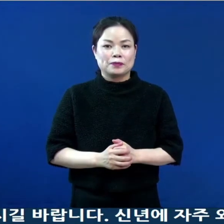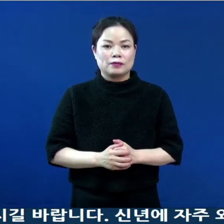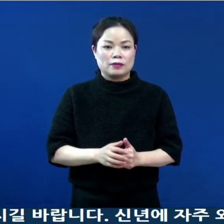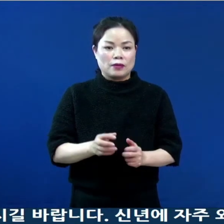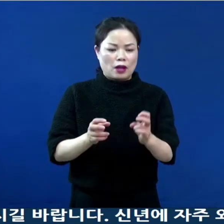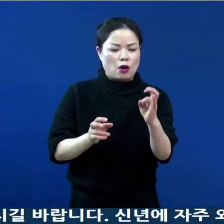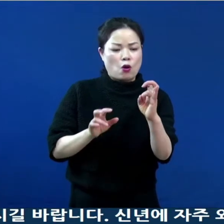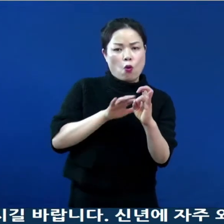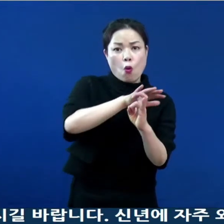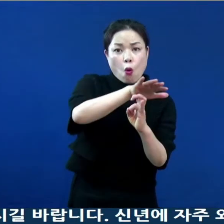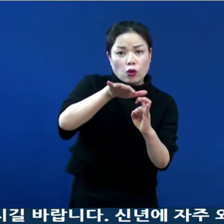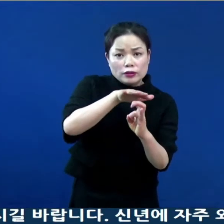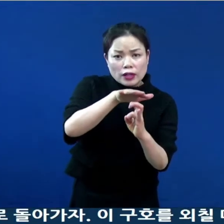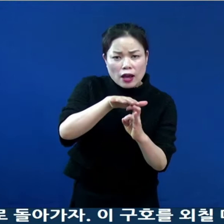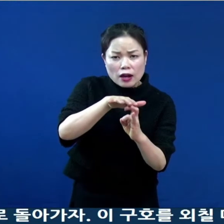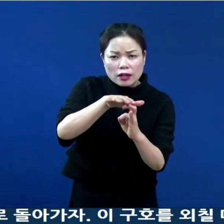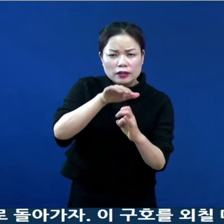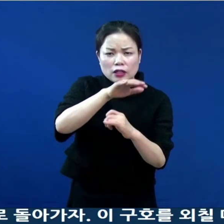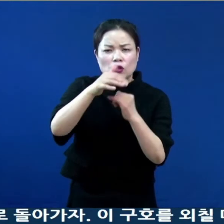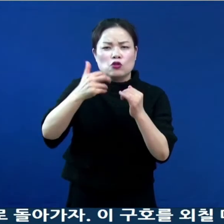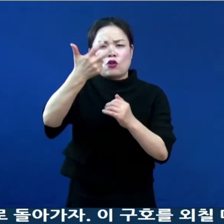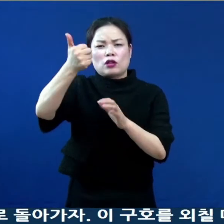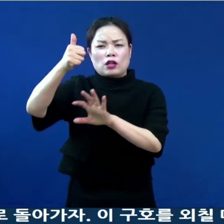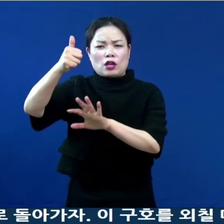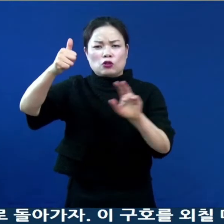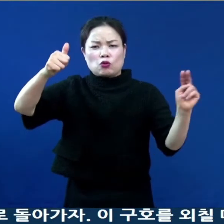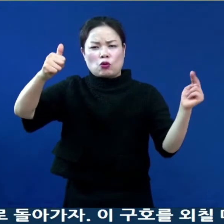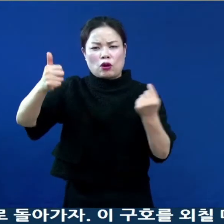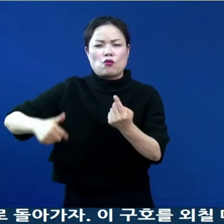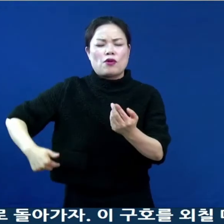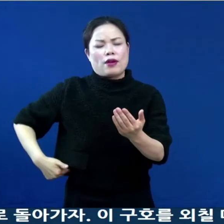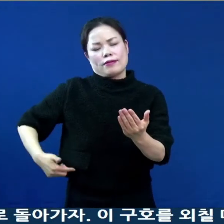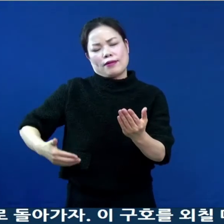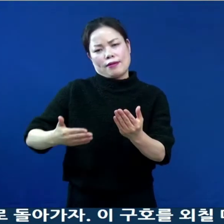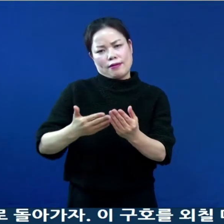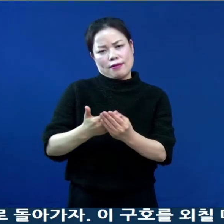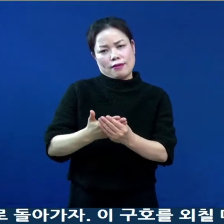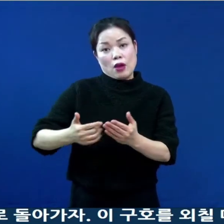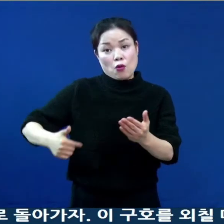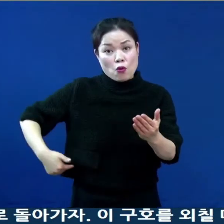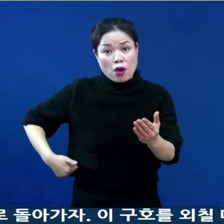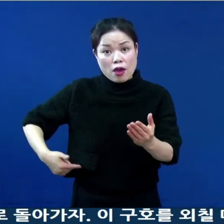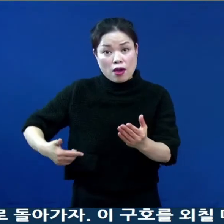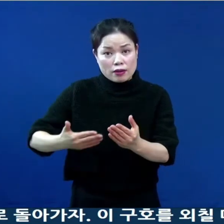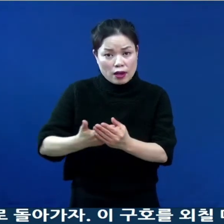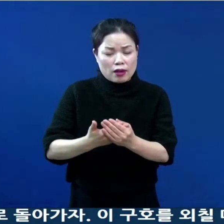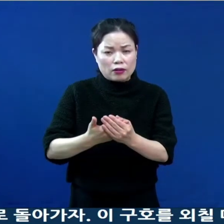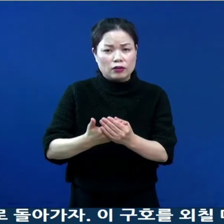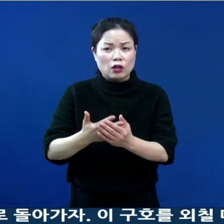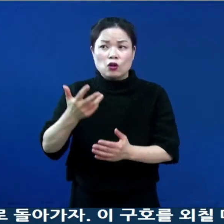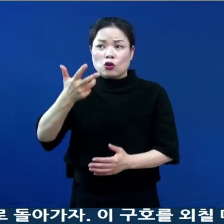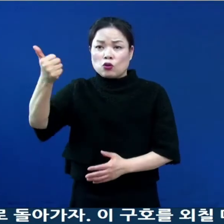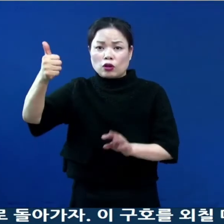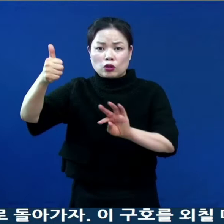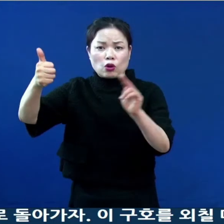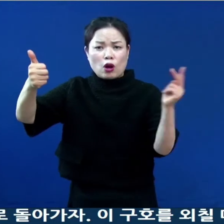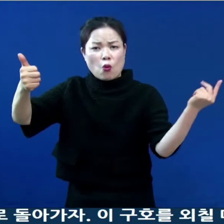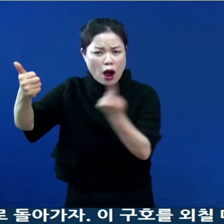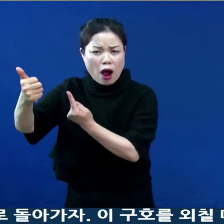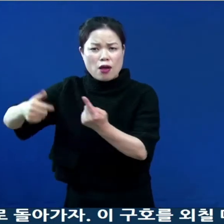호세아서 전반에 거쳐서 여호와께로 돌아가자, 회개의 개념이죠. 회개의 큰 개념입니다. 여호와께로